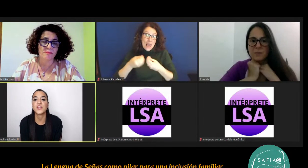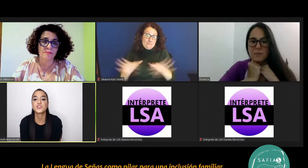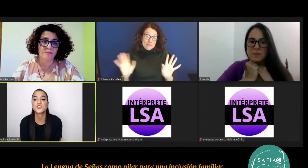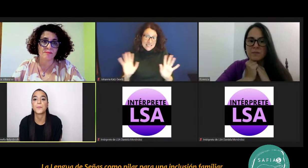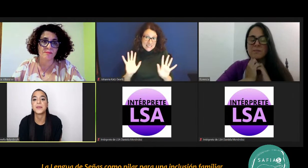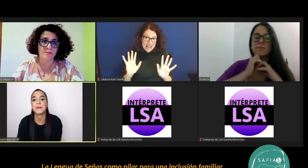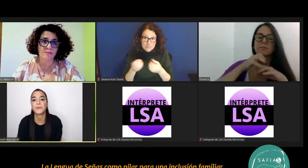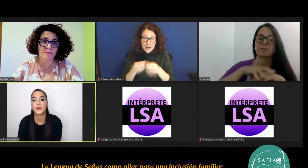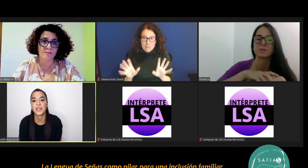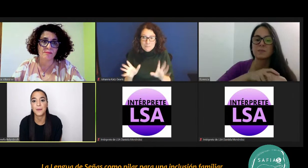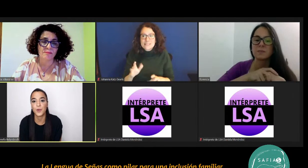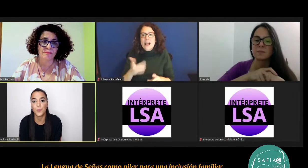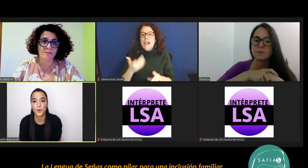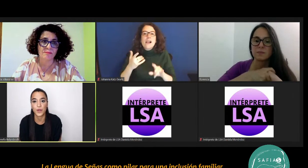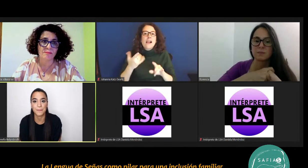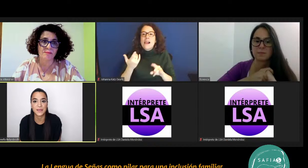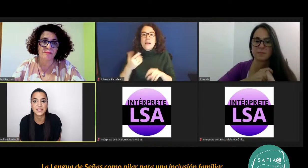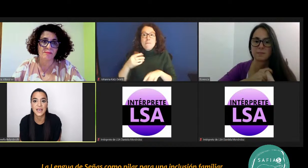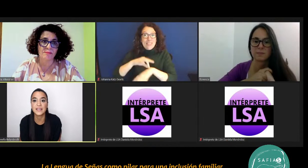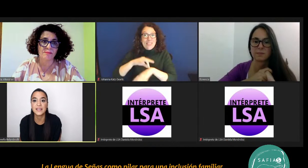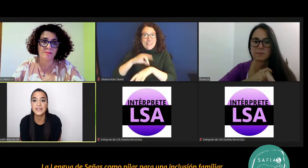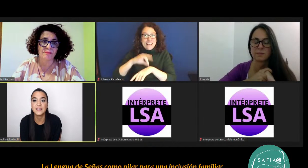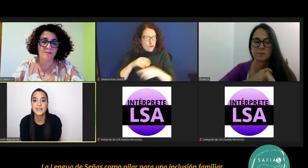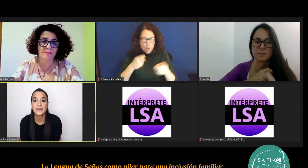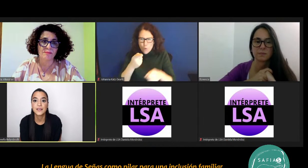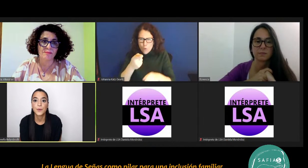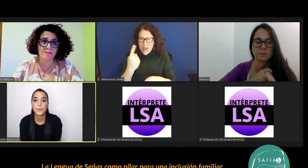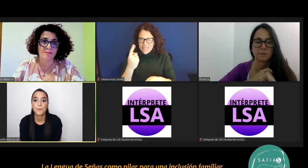la sociedad nos oprime, por ejemplo, por empezar,